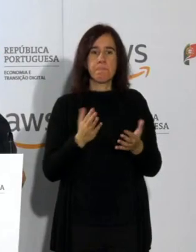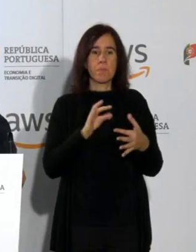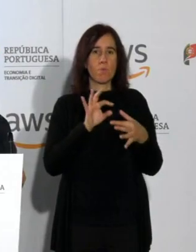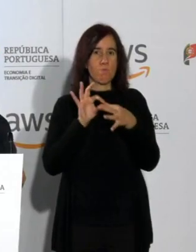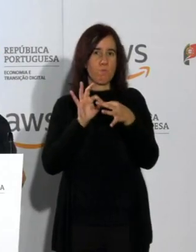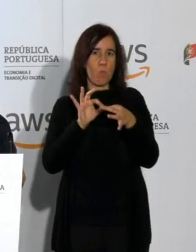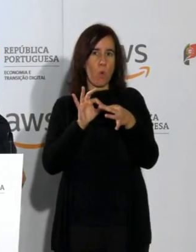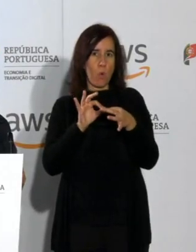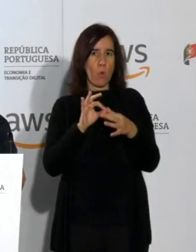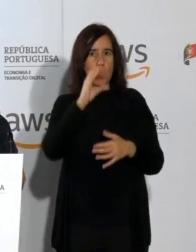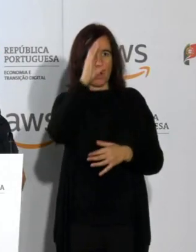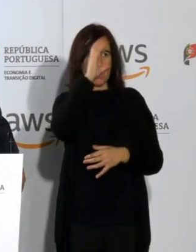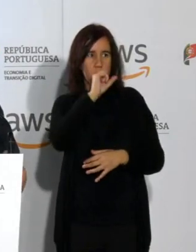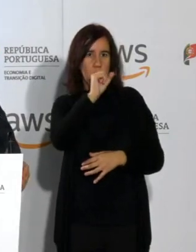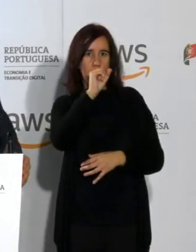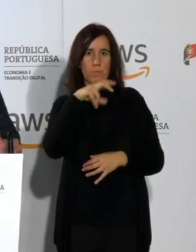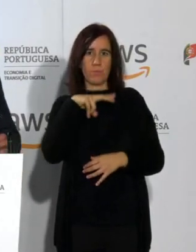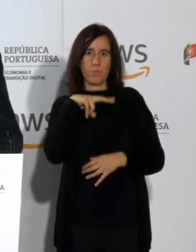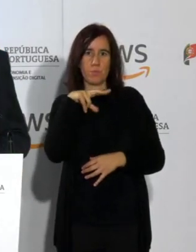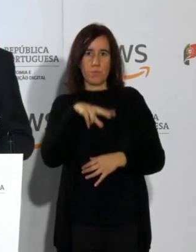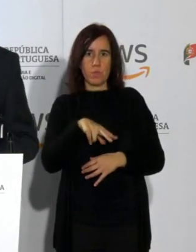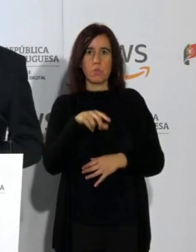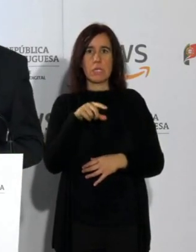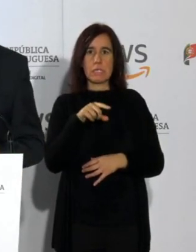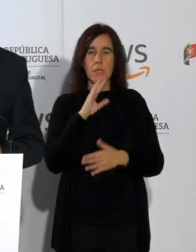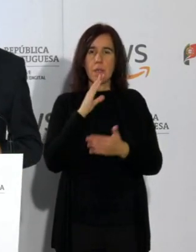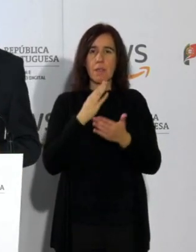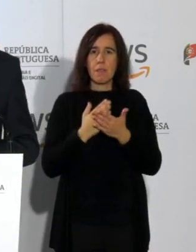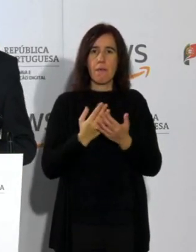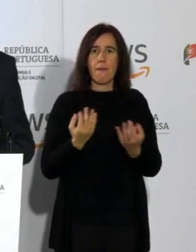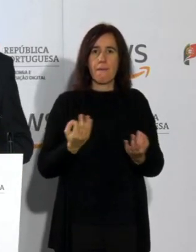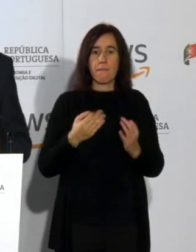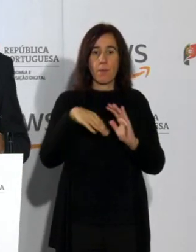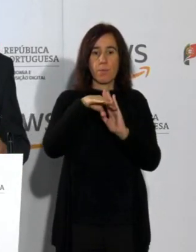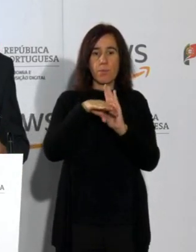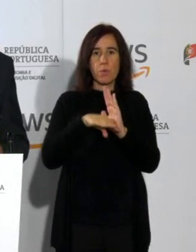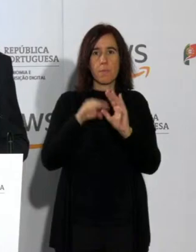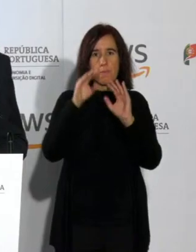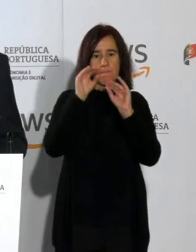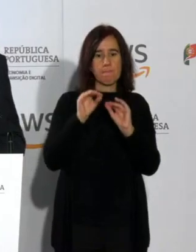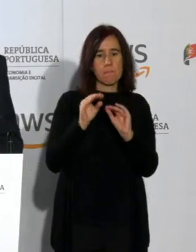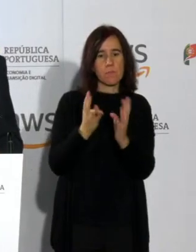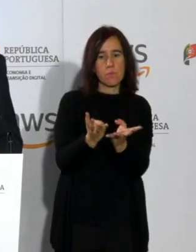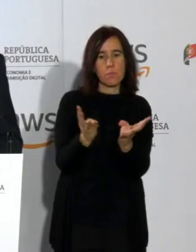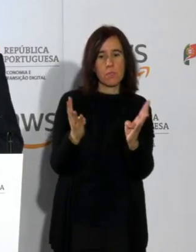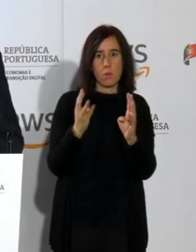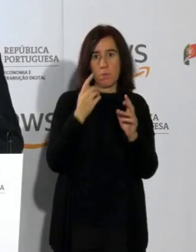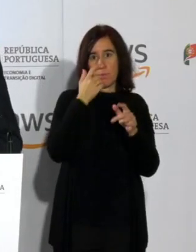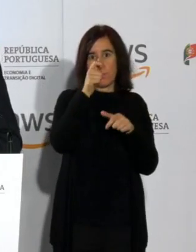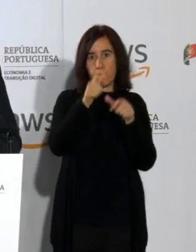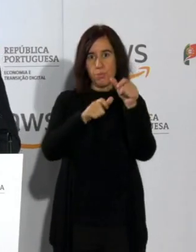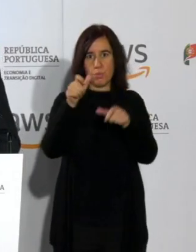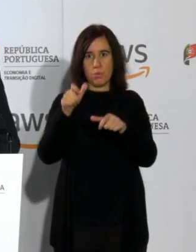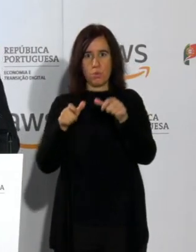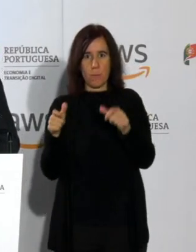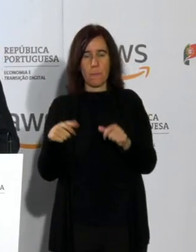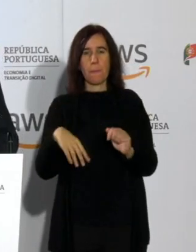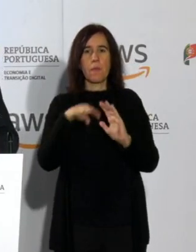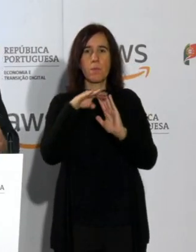Colabora com o Estado português no sentido de facultar programas de formação às pessoas, programas